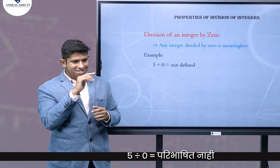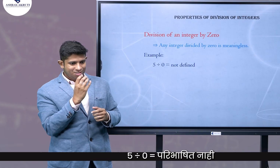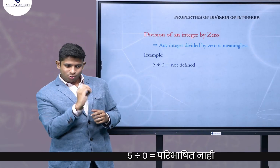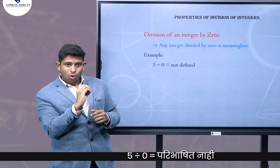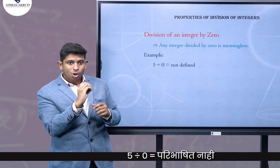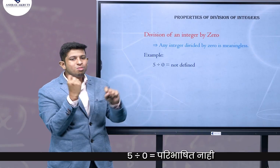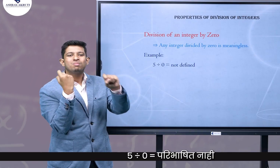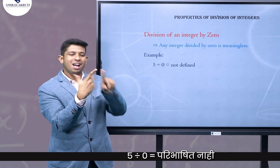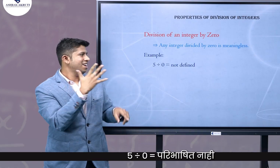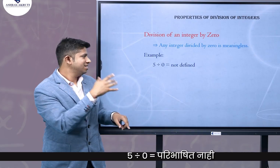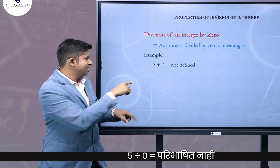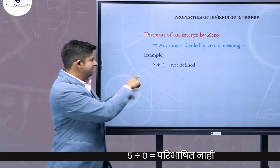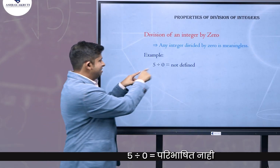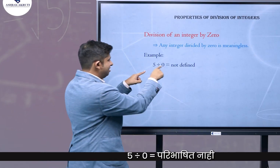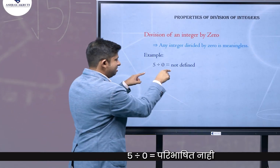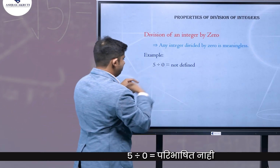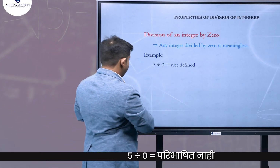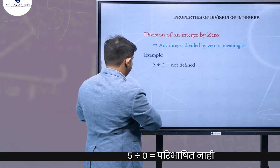5 डिवाइड बाय 0 इक्वल्स टू परिभाषित नाही.